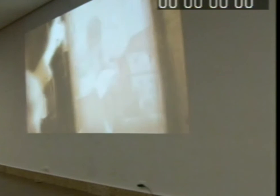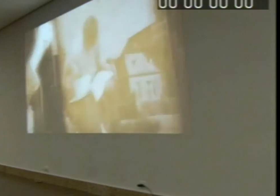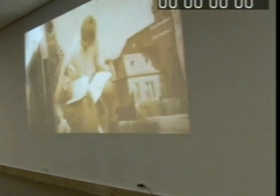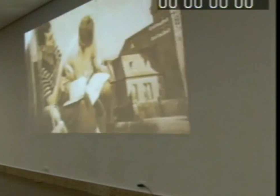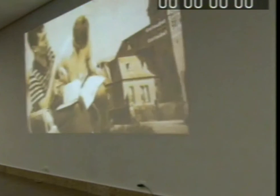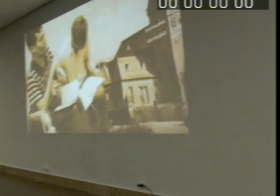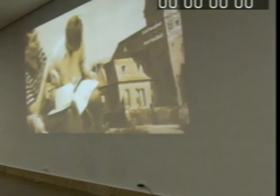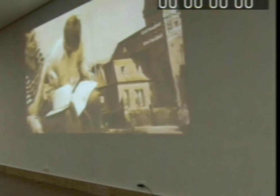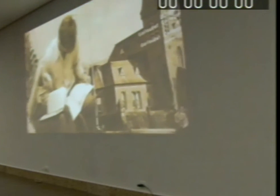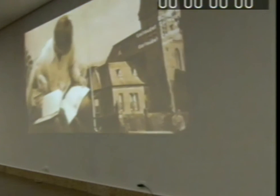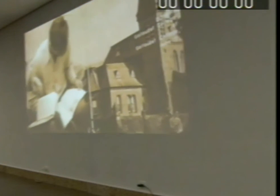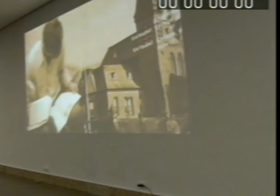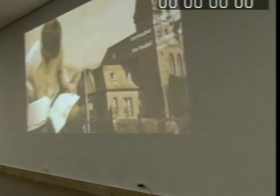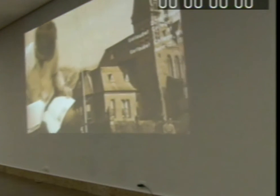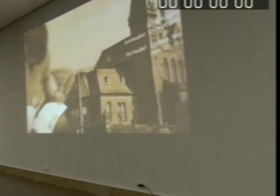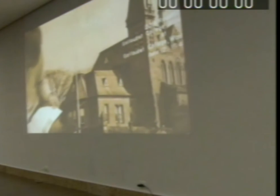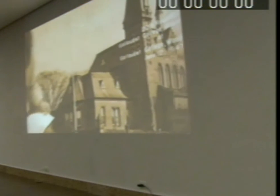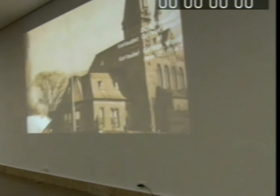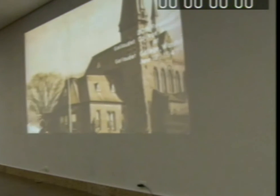fazer